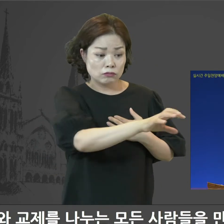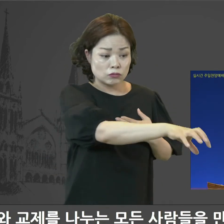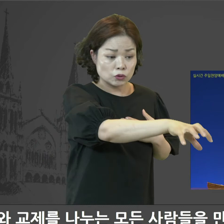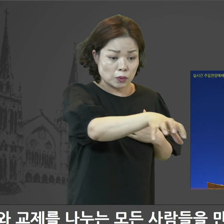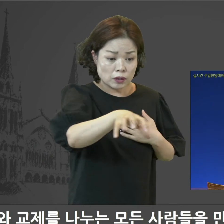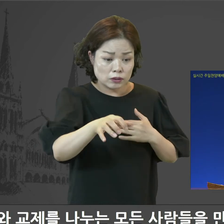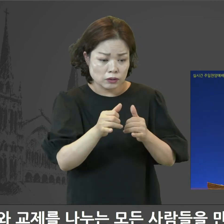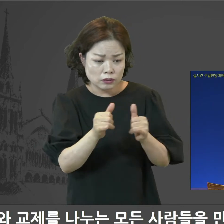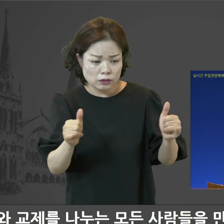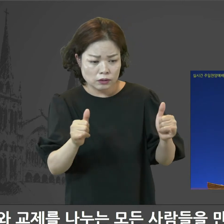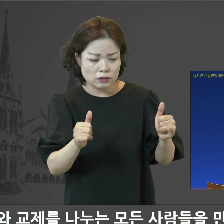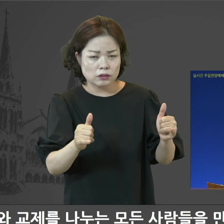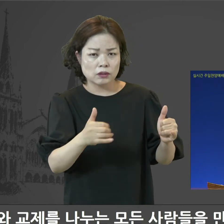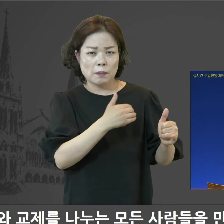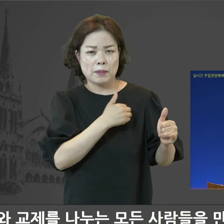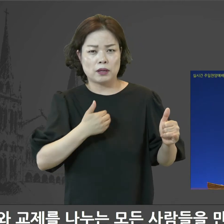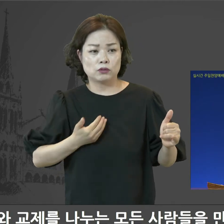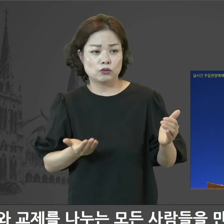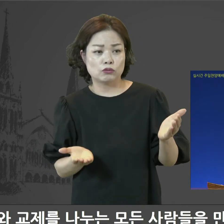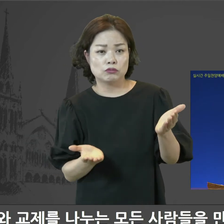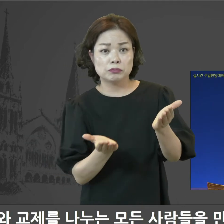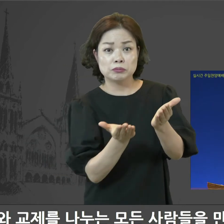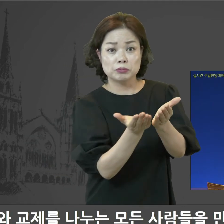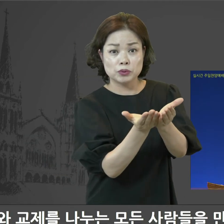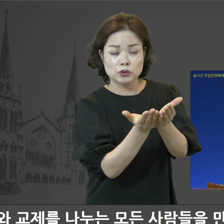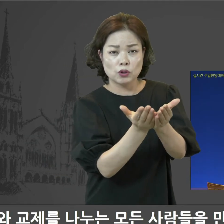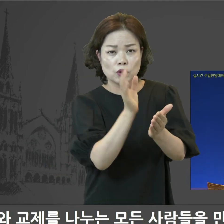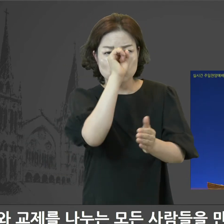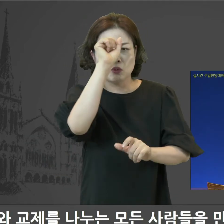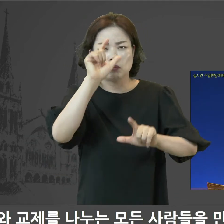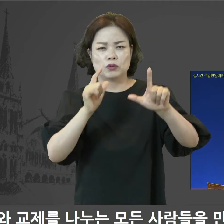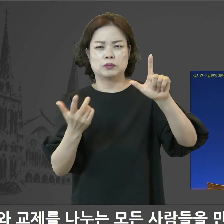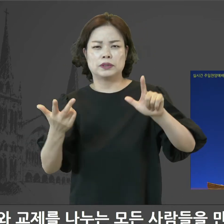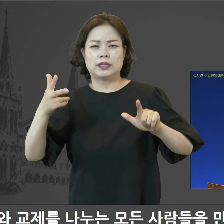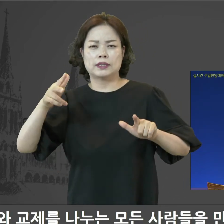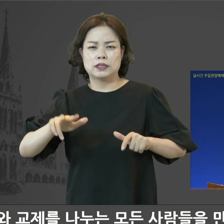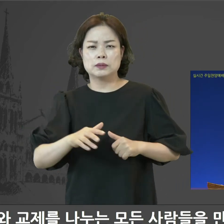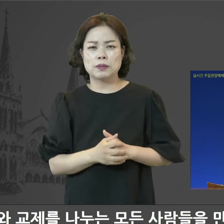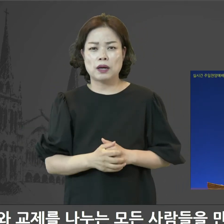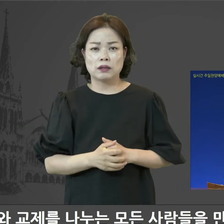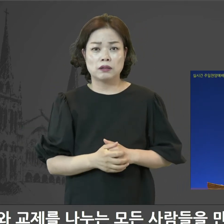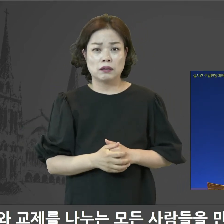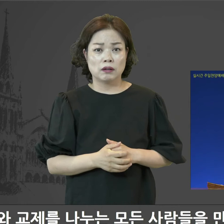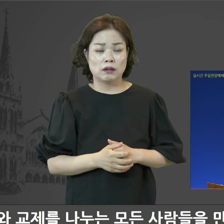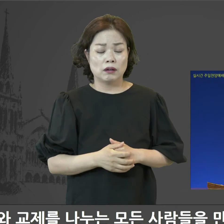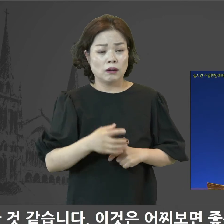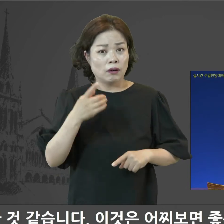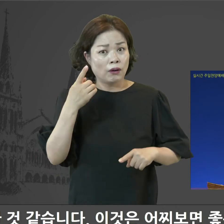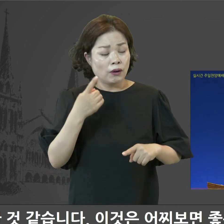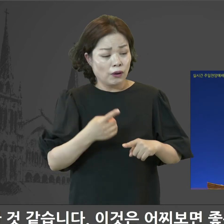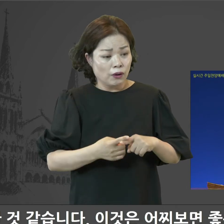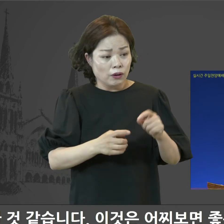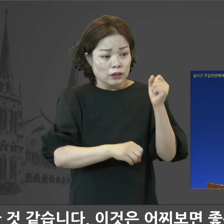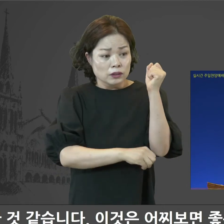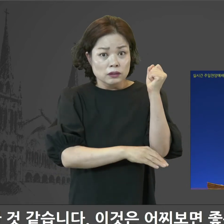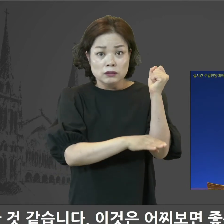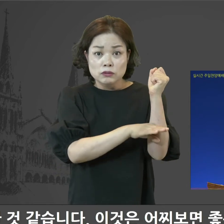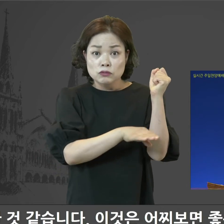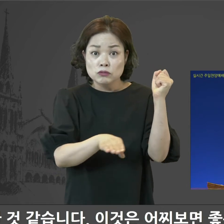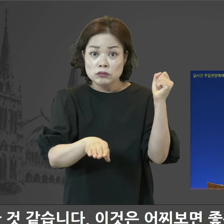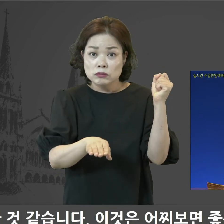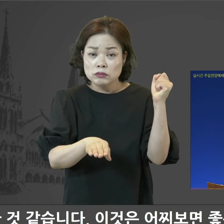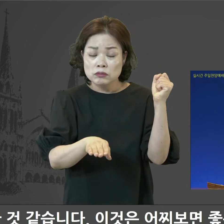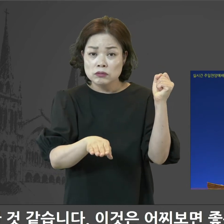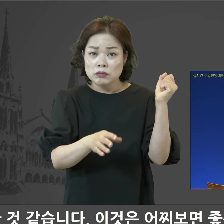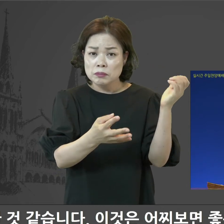있는 사람들에게 만족을 줘야 되는 것, 어떻게 보면 좋은 모습일 수도 있는데, 여러분, 그러다 보니까 기준이 없이